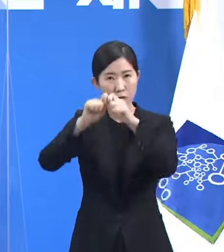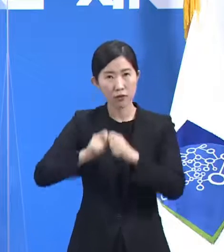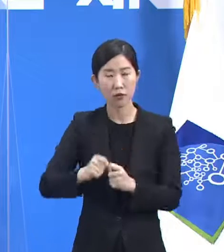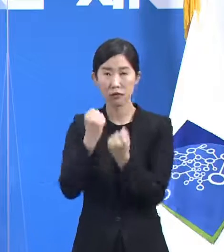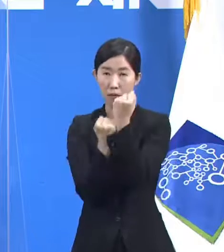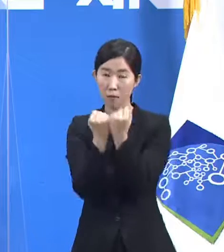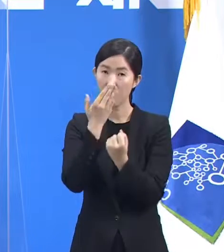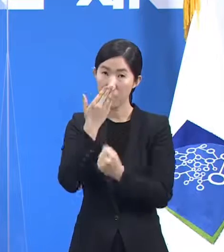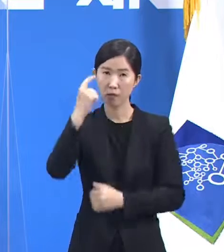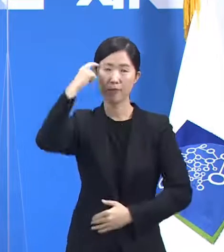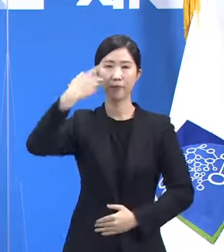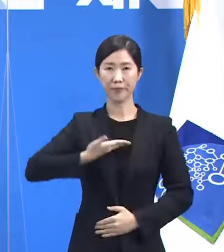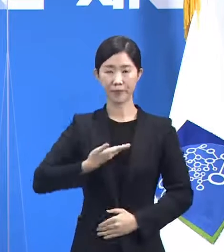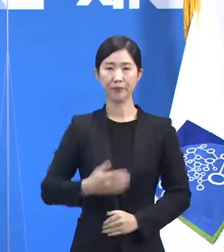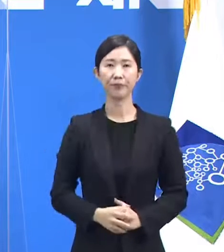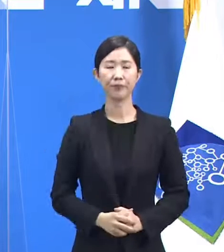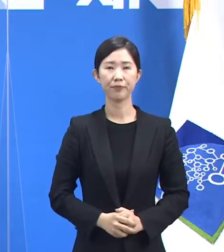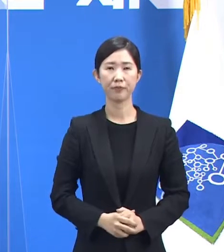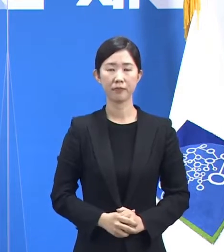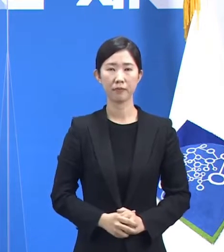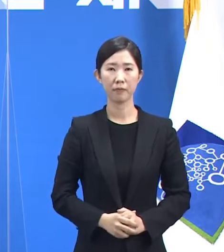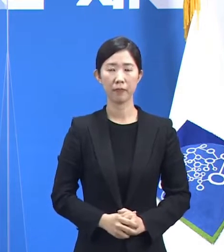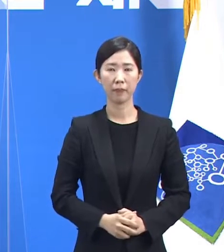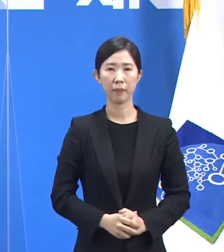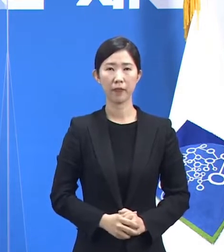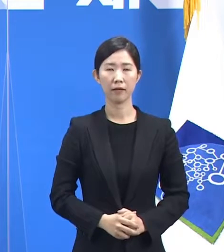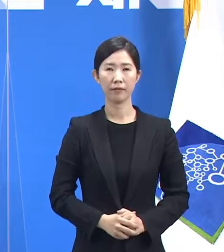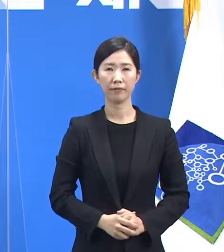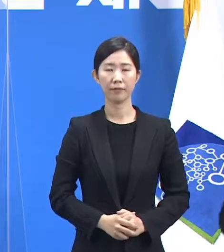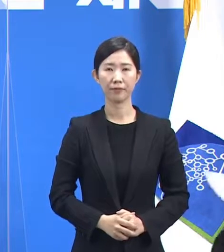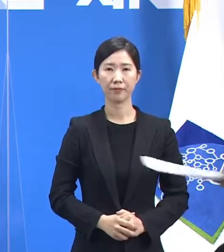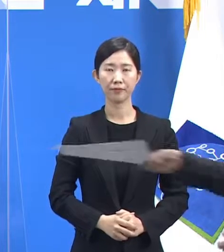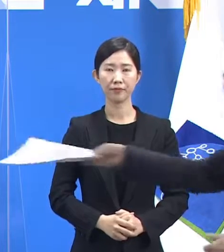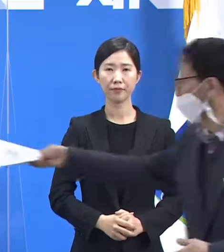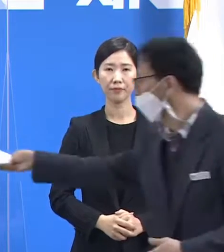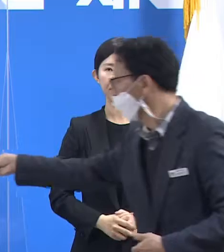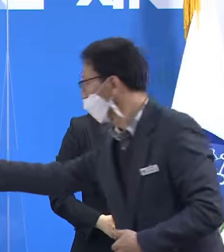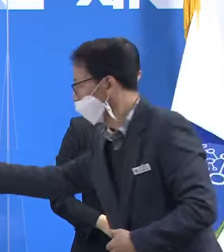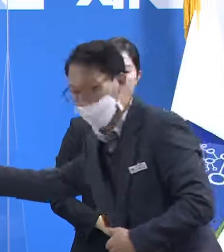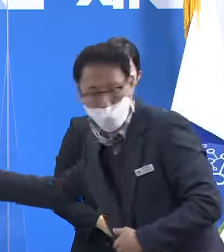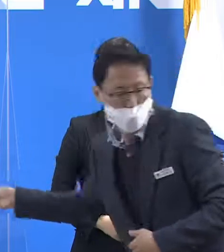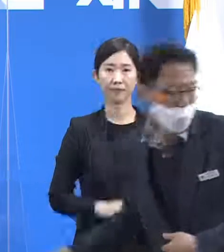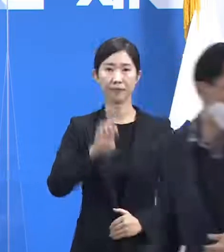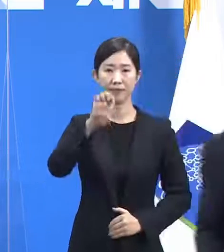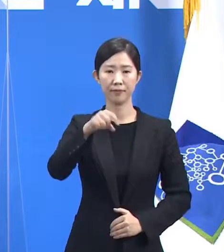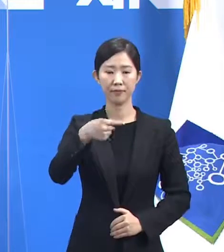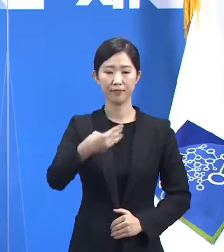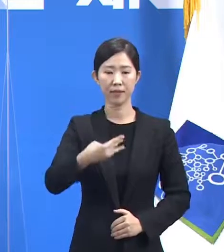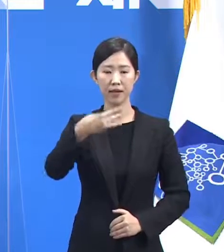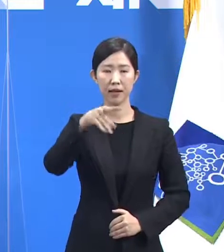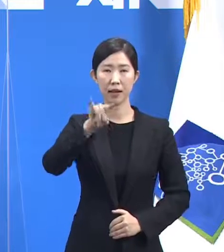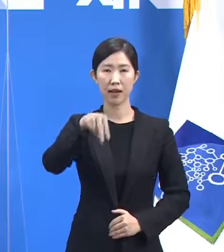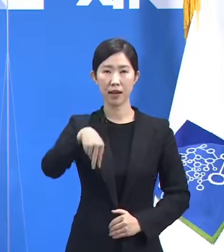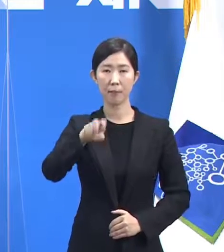네. 프리랜서 플랫폼을 구축하여 우선은 그 경기도 내